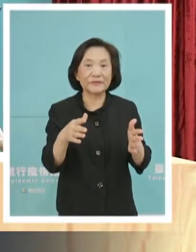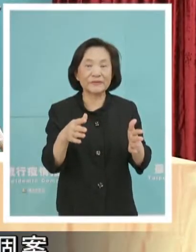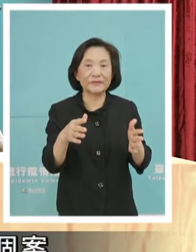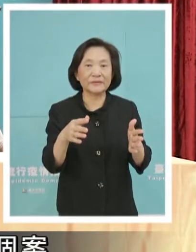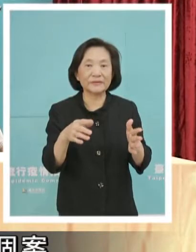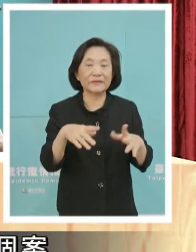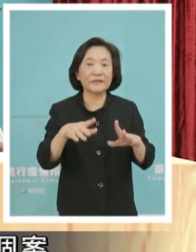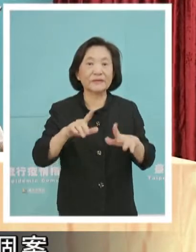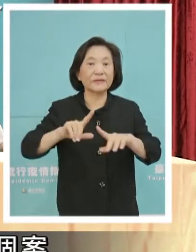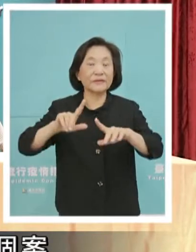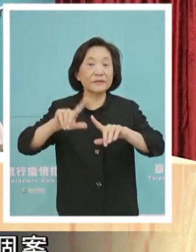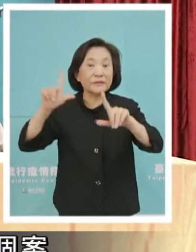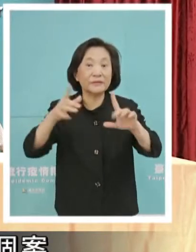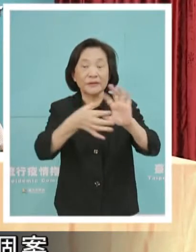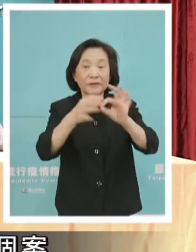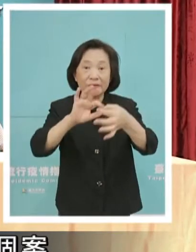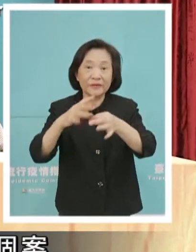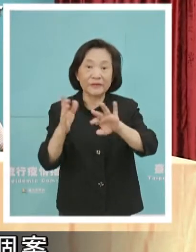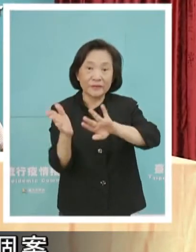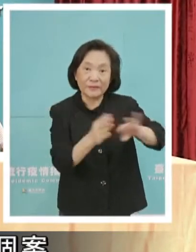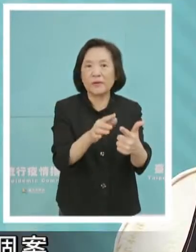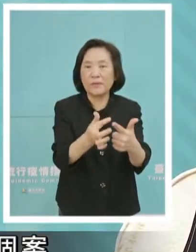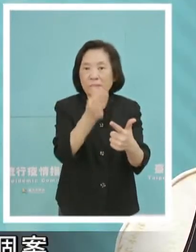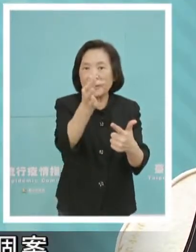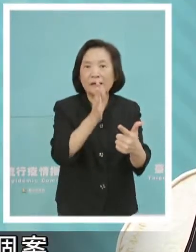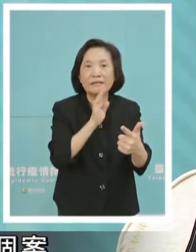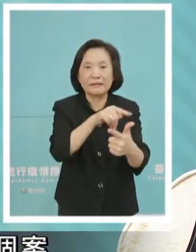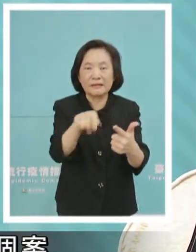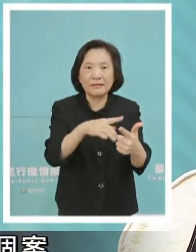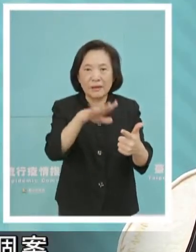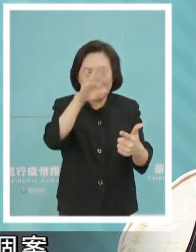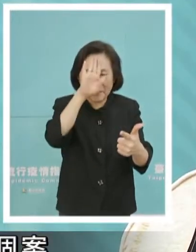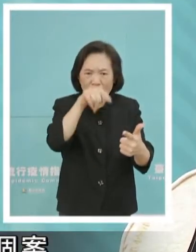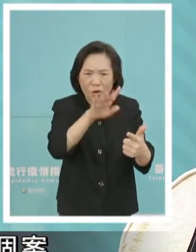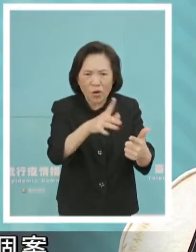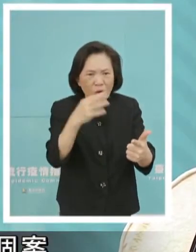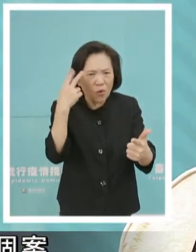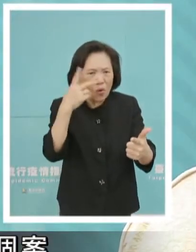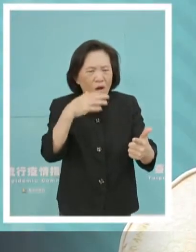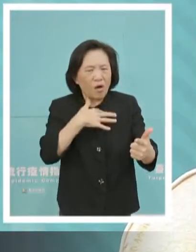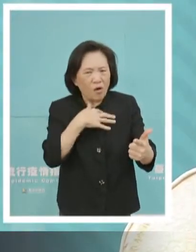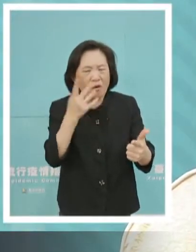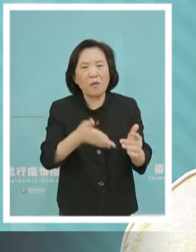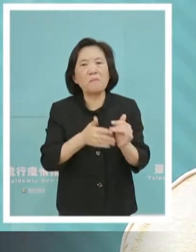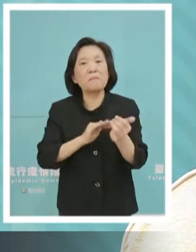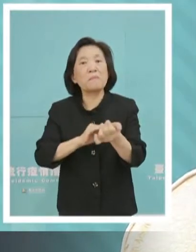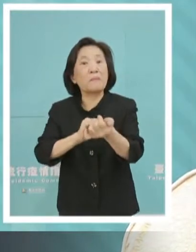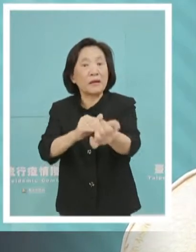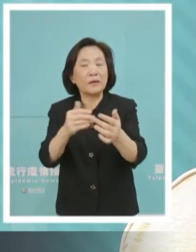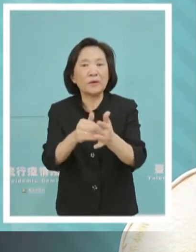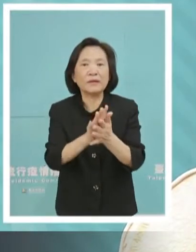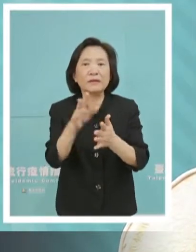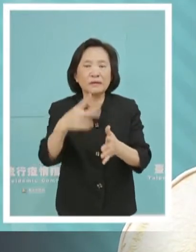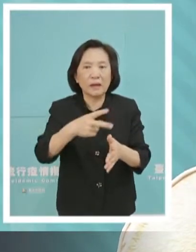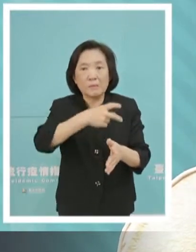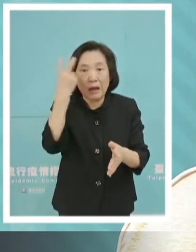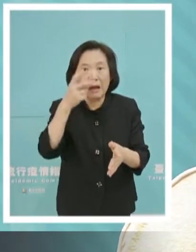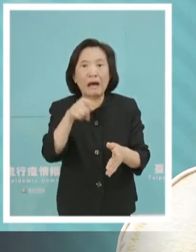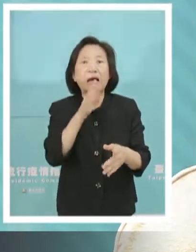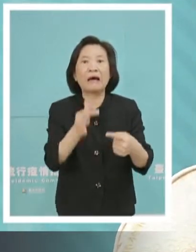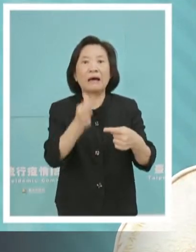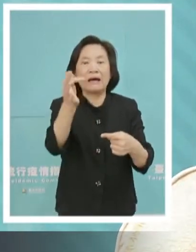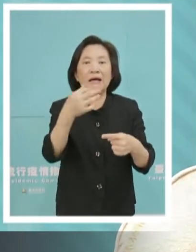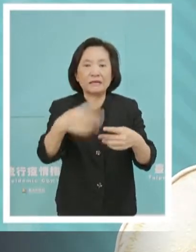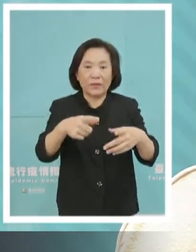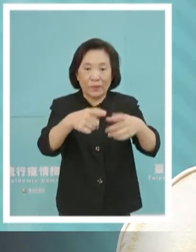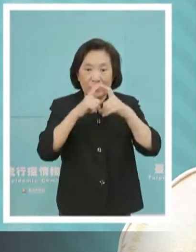疫情趋缓，29号台北市新增5例本土个案，是否证实都不是不明感染源？除了1例 HIV 案例外，其他4